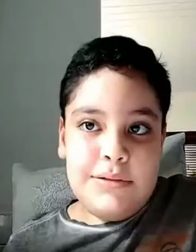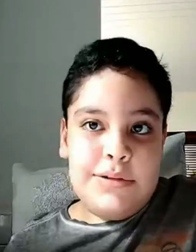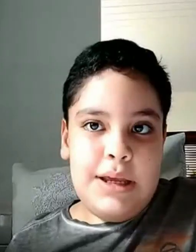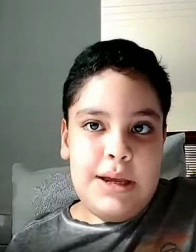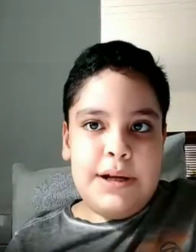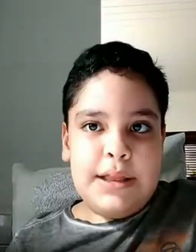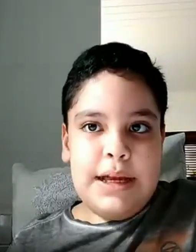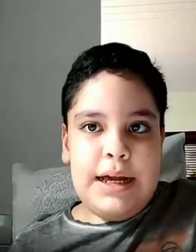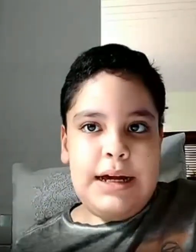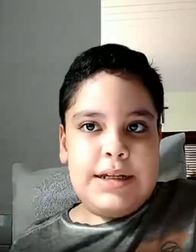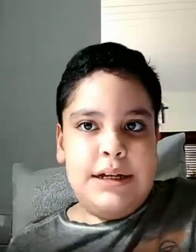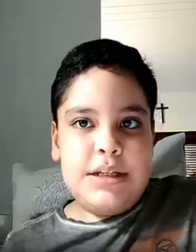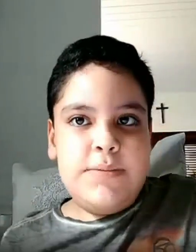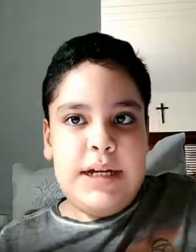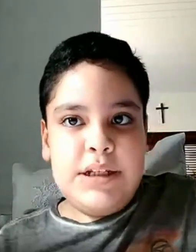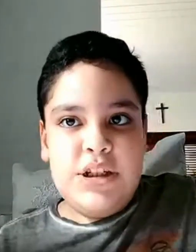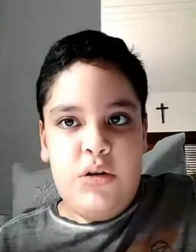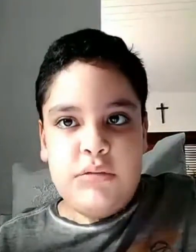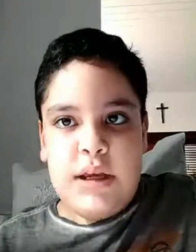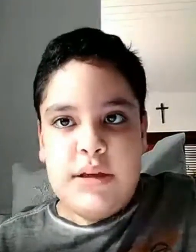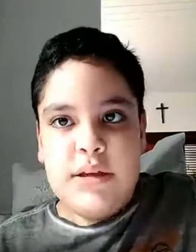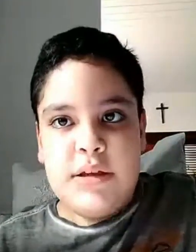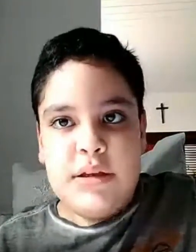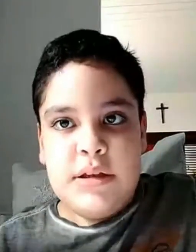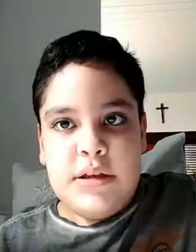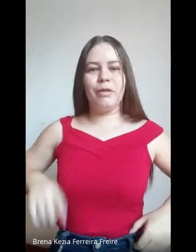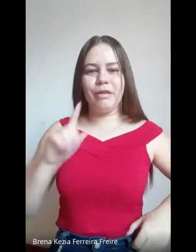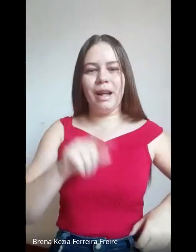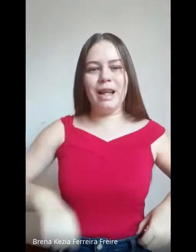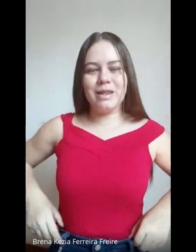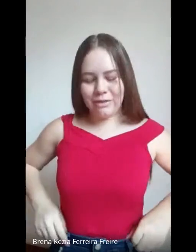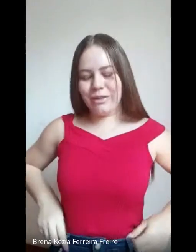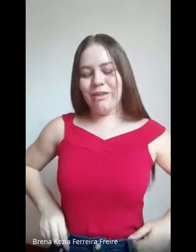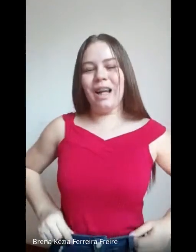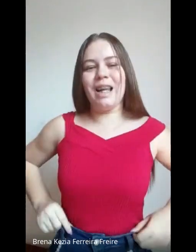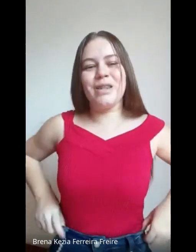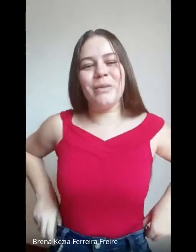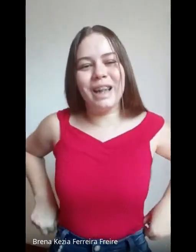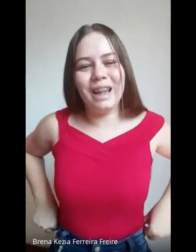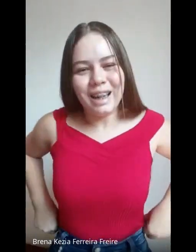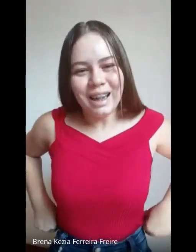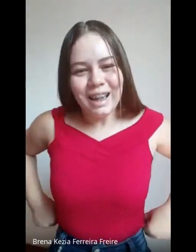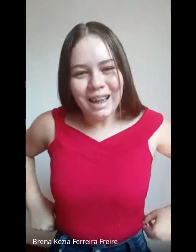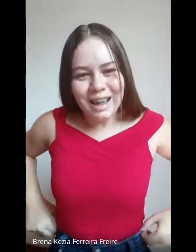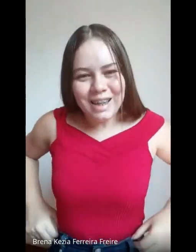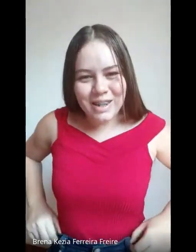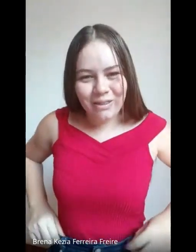Então, lembra da atividade de ontem? Lembro, vou Que falar a sobre senhora